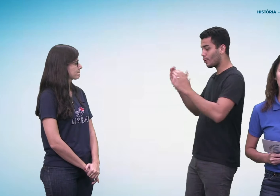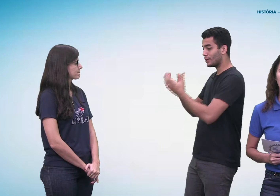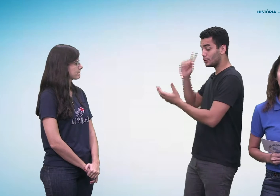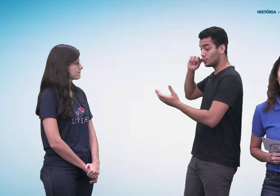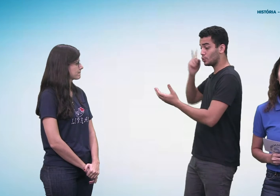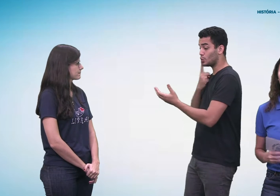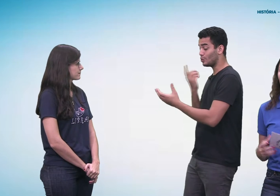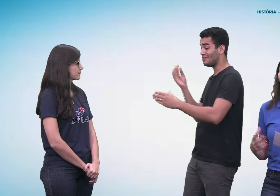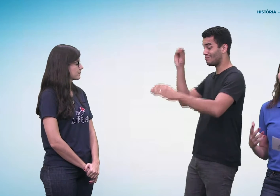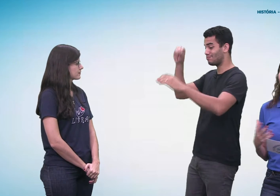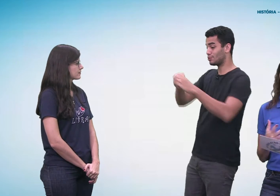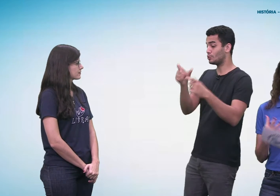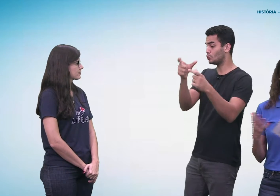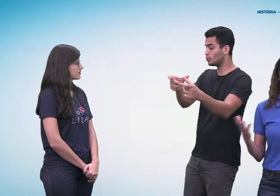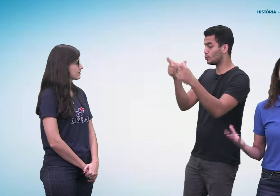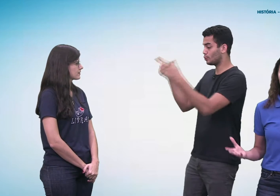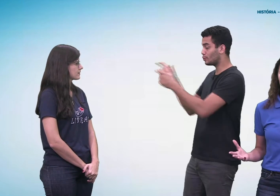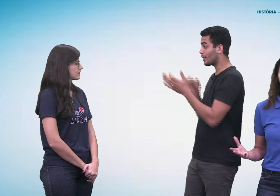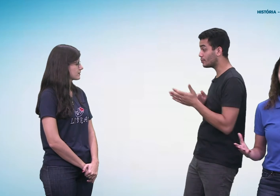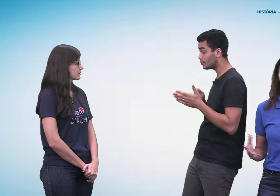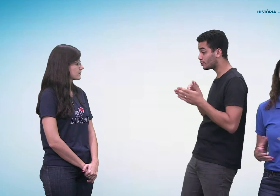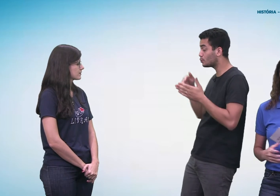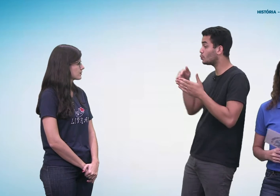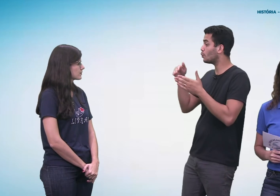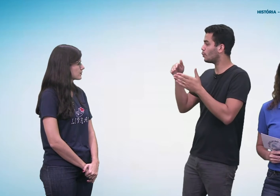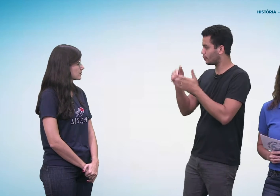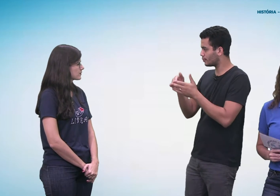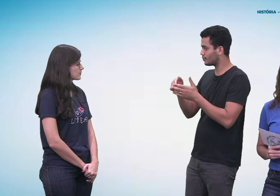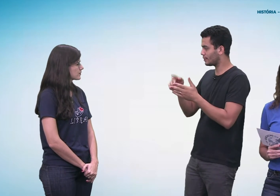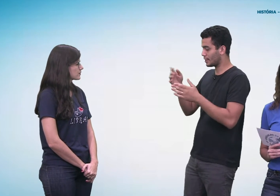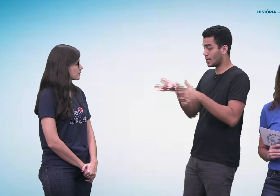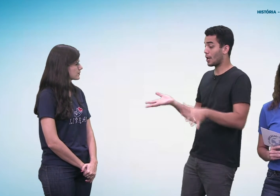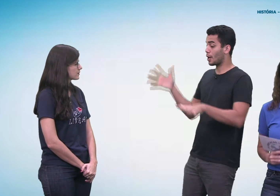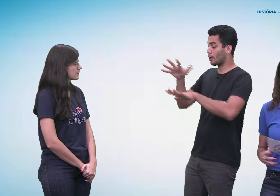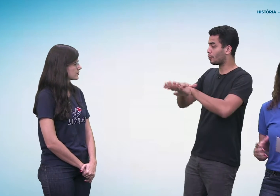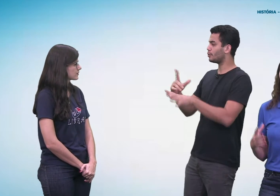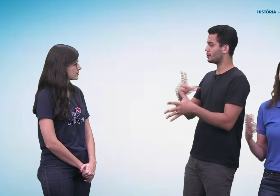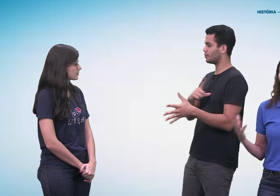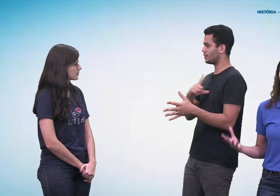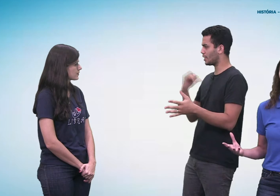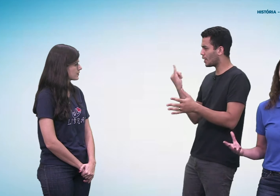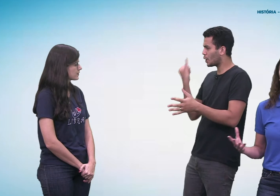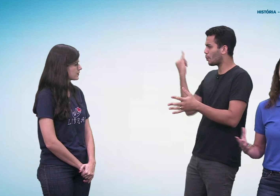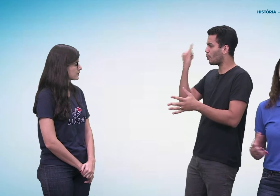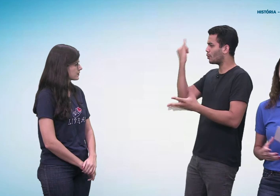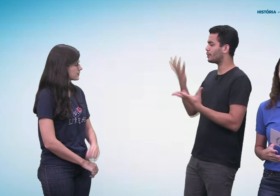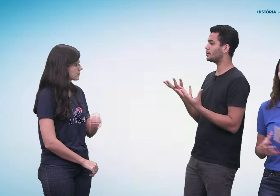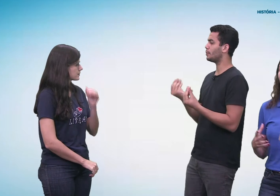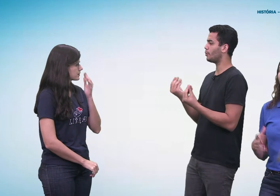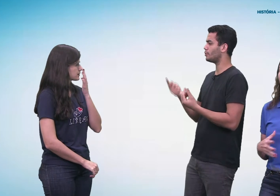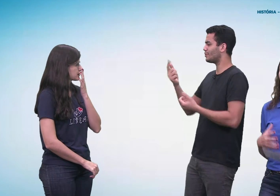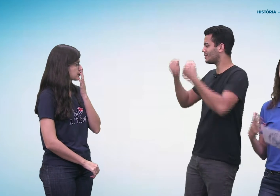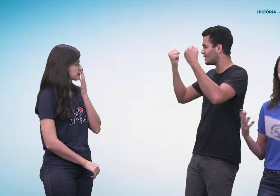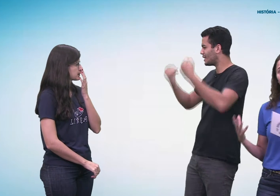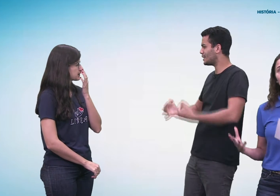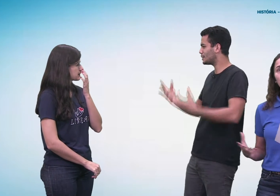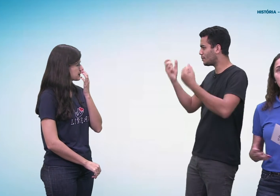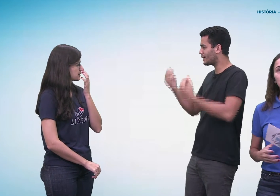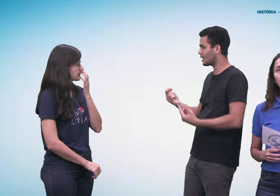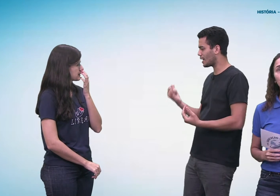de sinais para acesso a todas as pessoas, para que isso realmente seja uma inclusão, que todas essas pessoas surdas elas